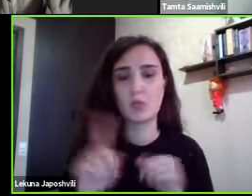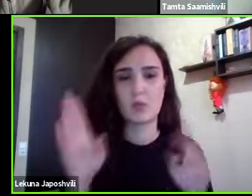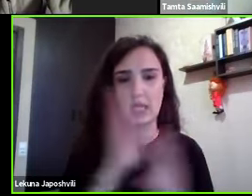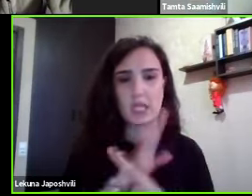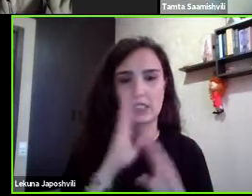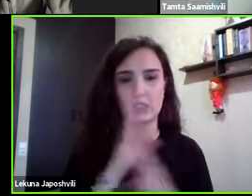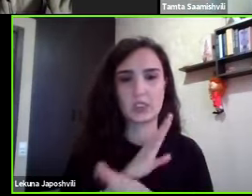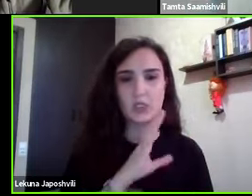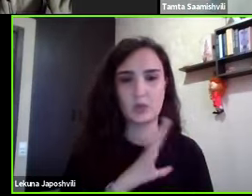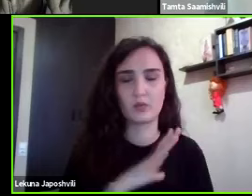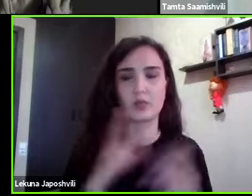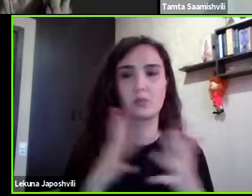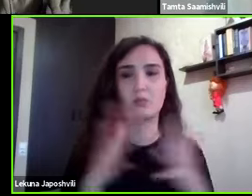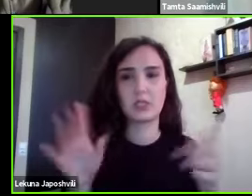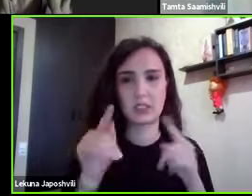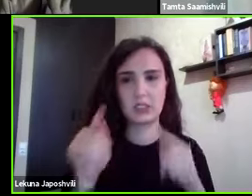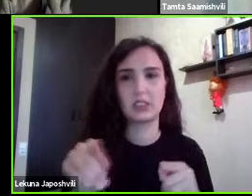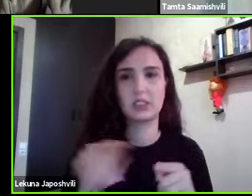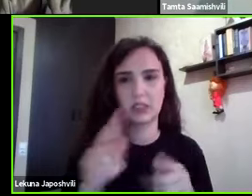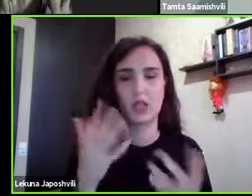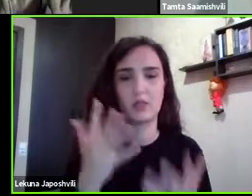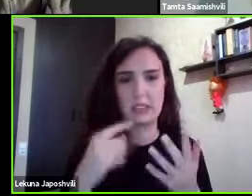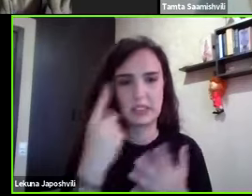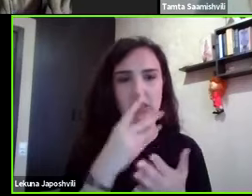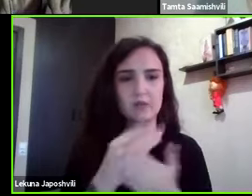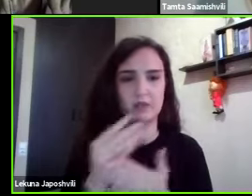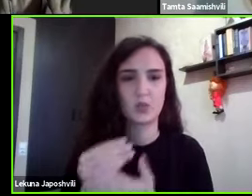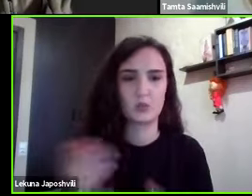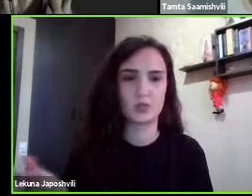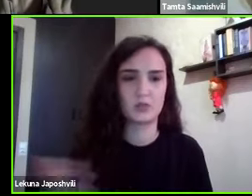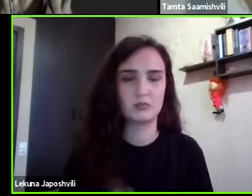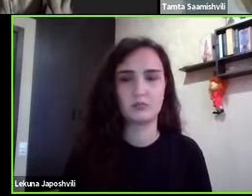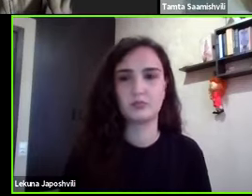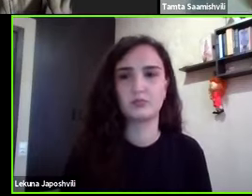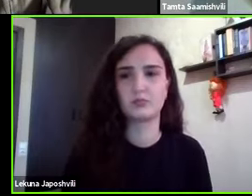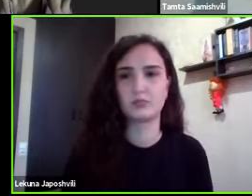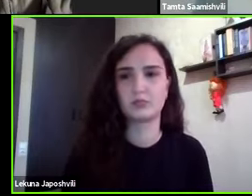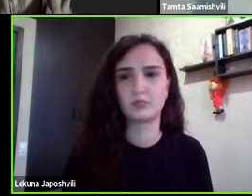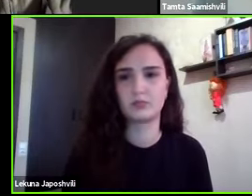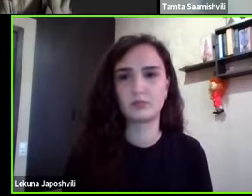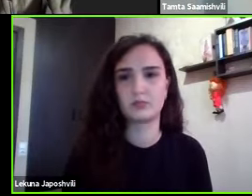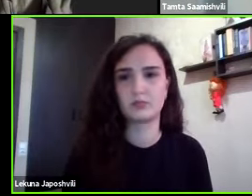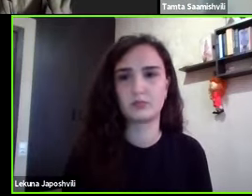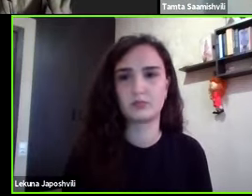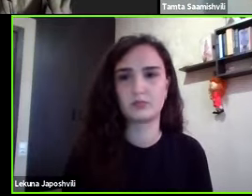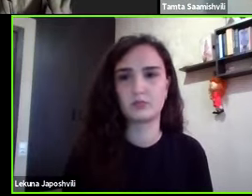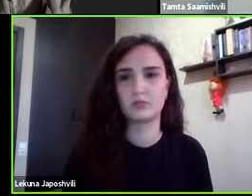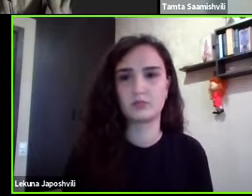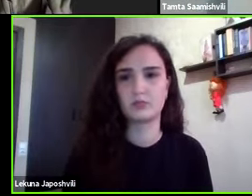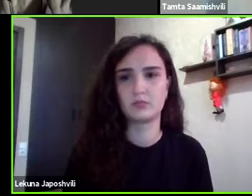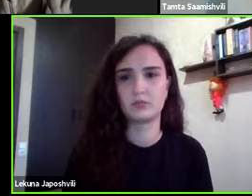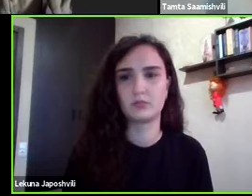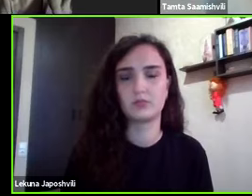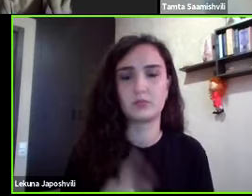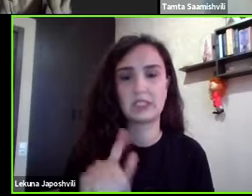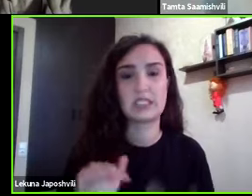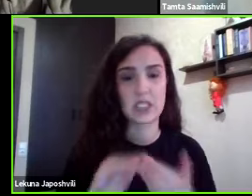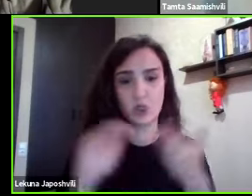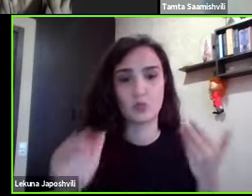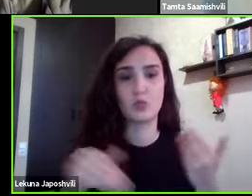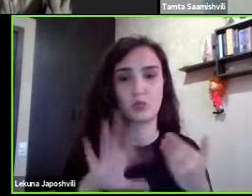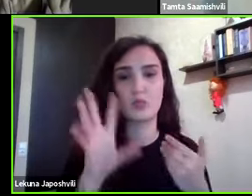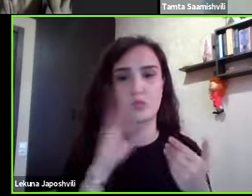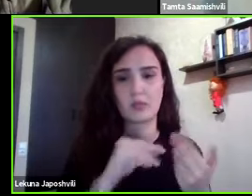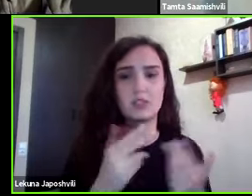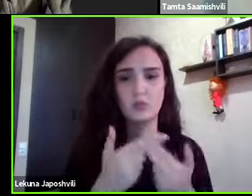იყოს მეტი წილი და ალბათ ინდივიდუალურად და დისტანცირებაც იქ უფრო მოხერხებულია. მაშინ,